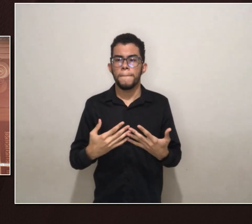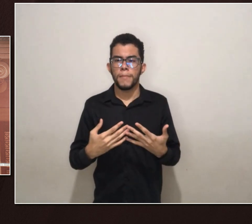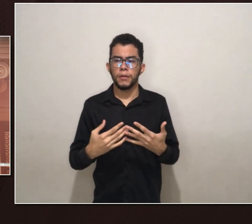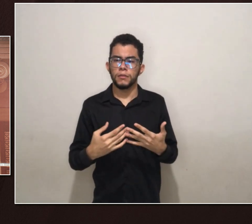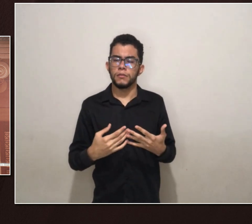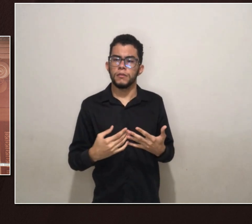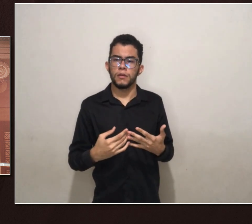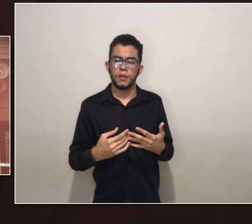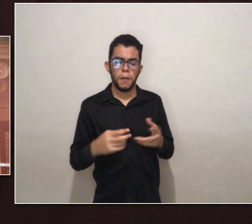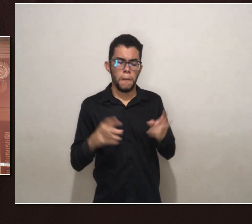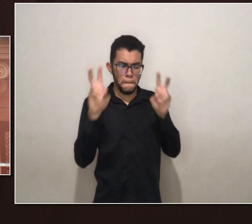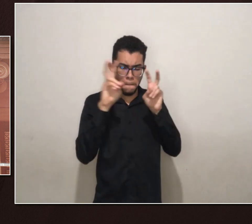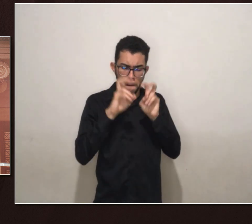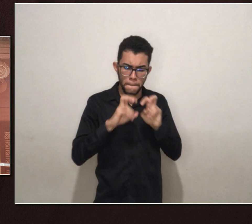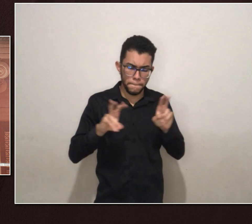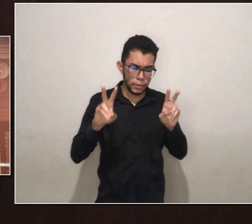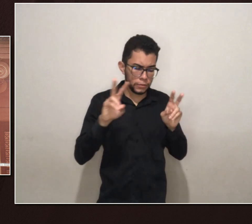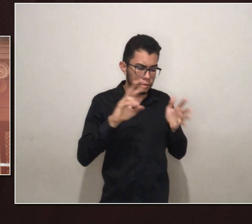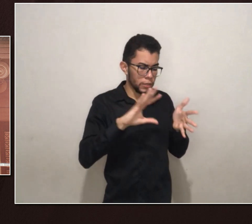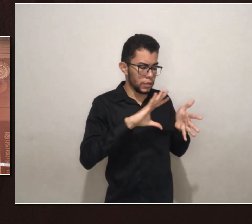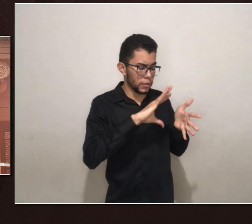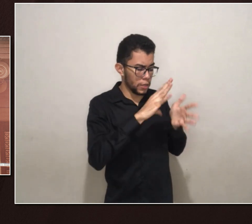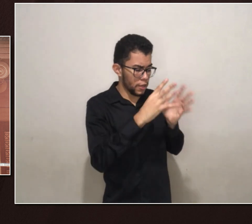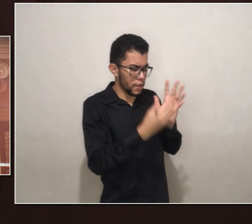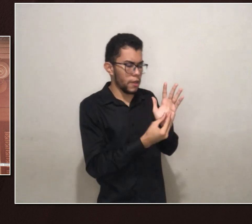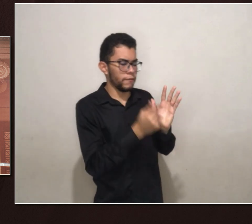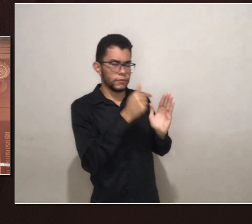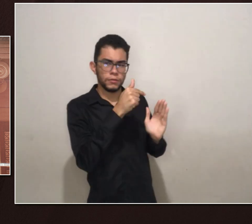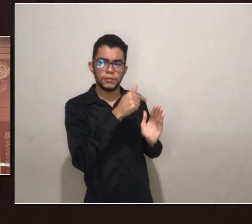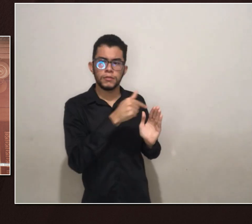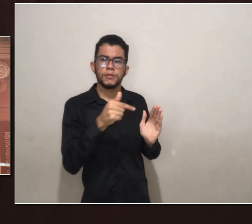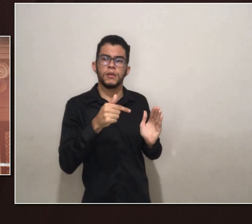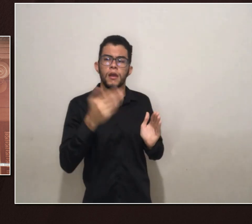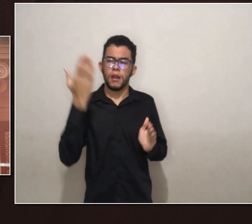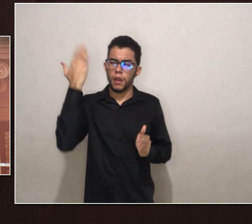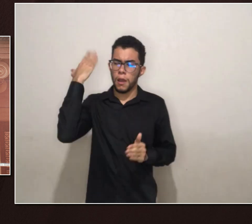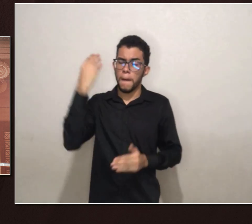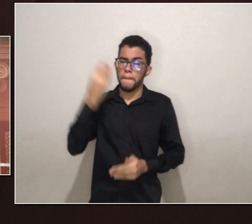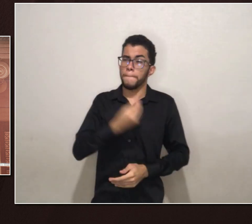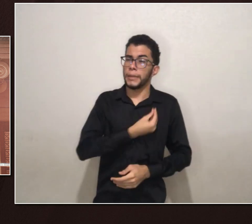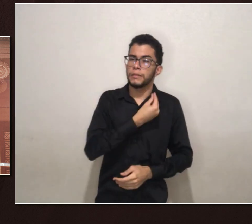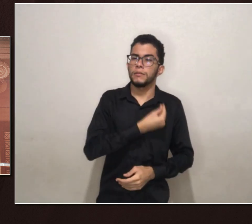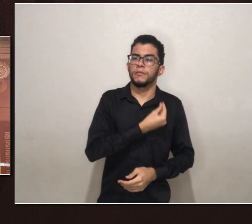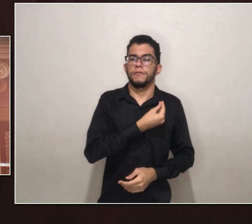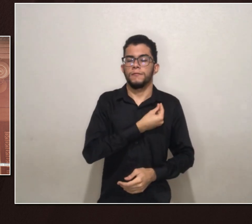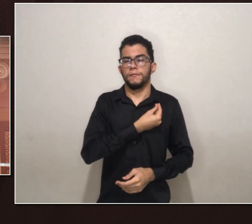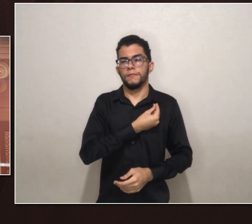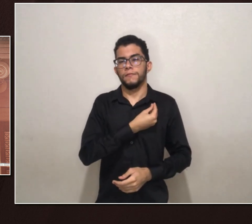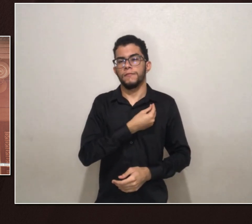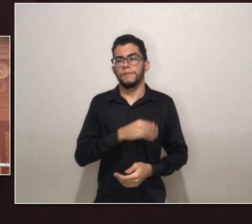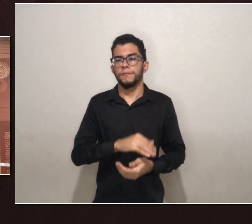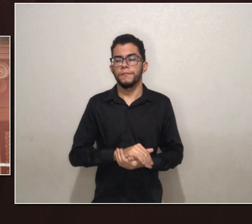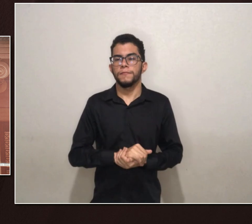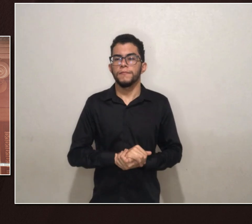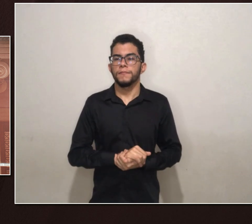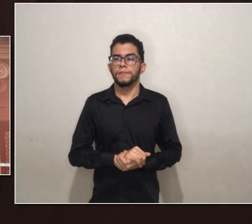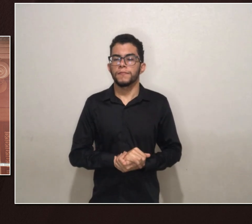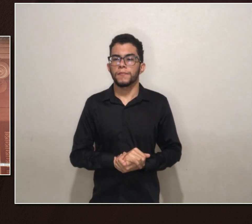que existiram na Ásia por ocasião da carta, tá bom? Na época.